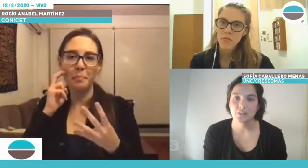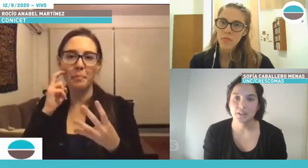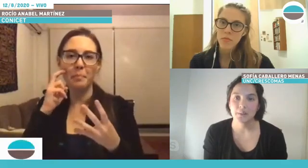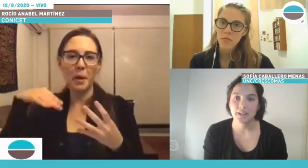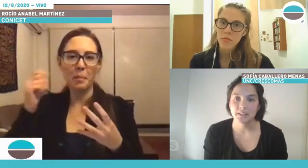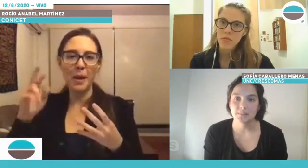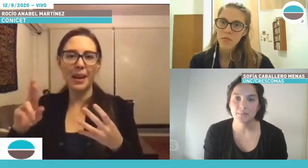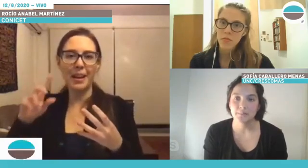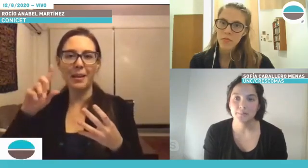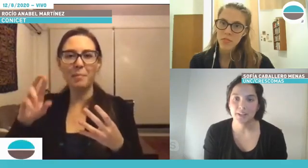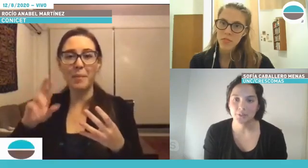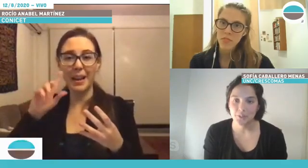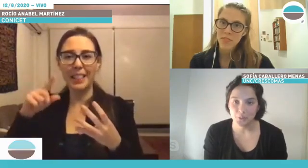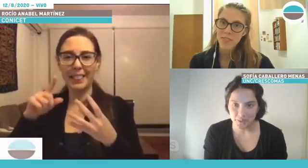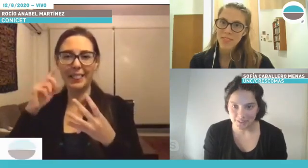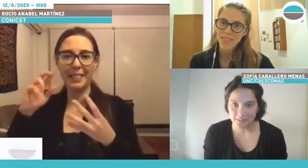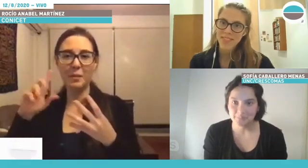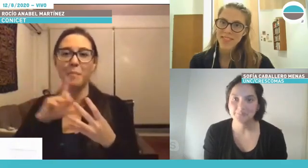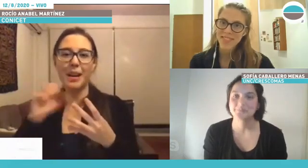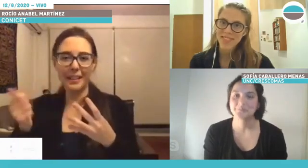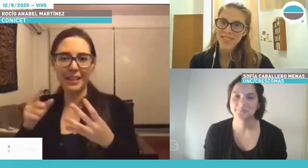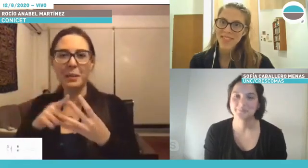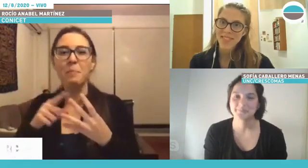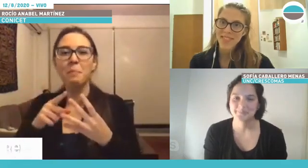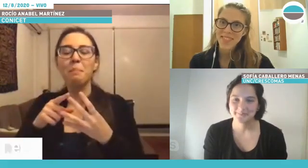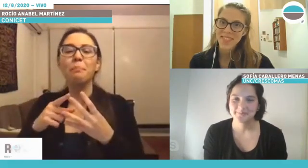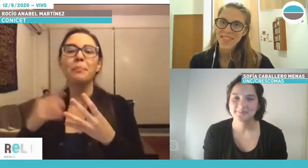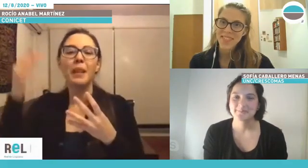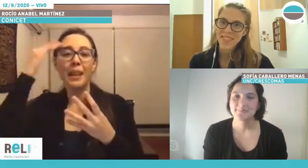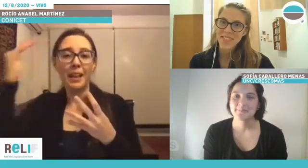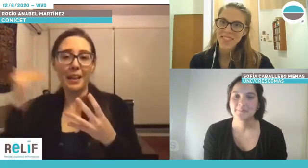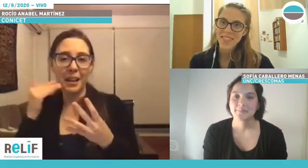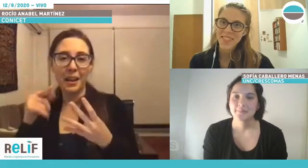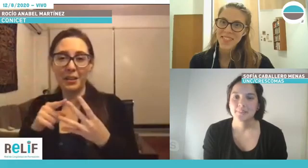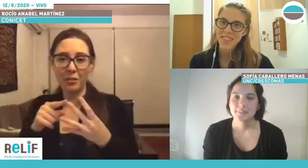que son María Rosa Grueta,